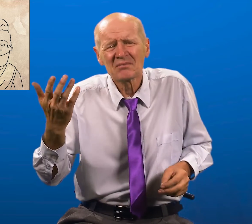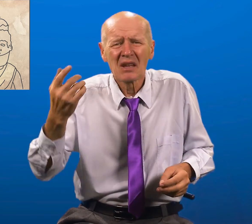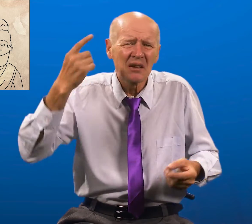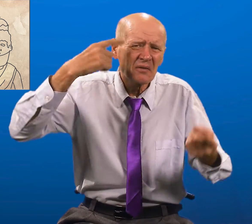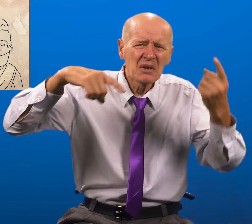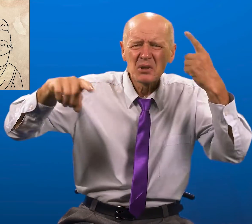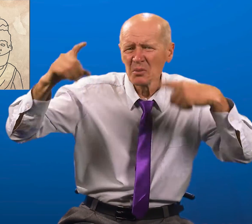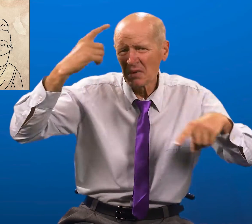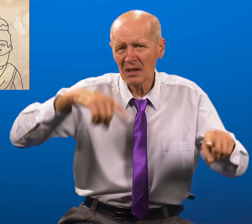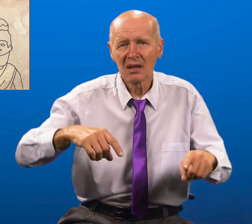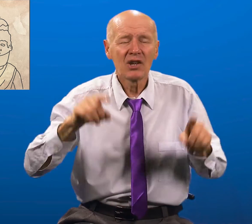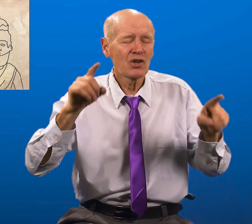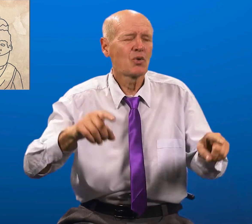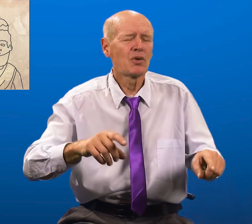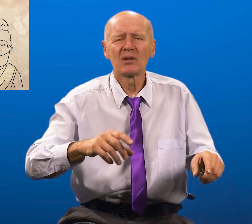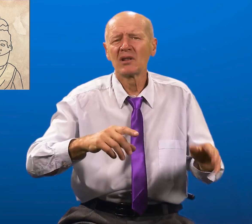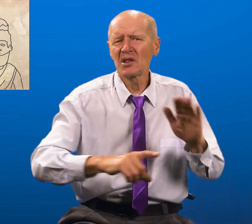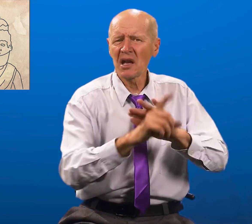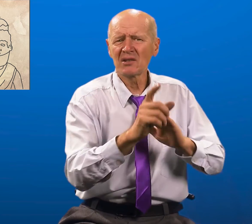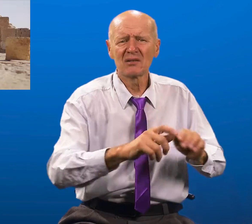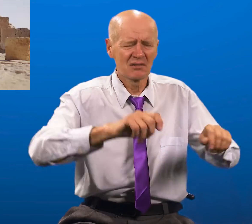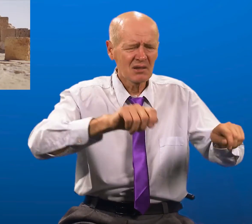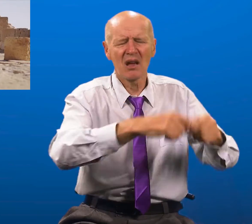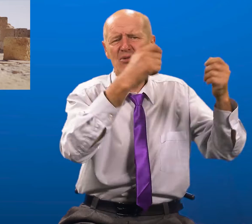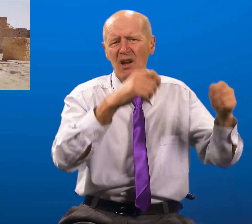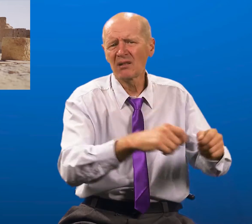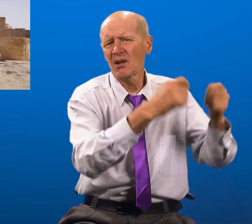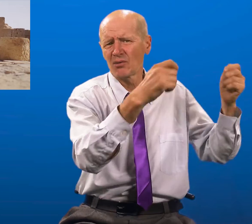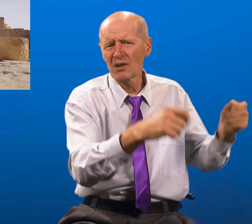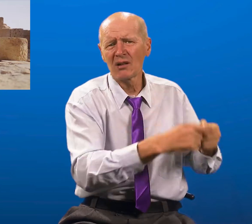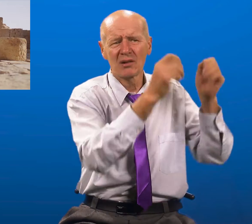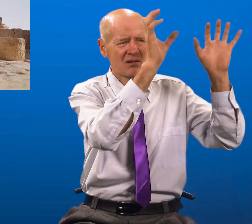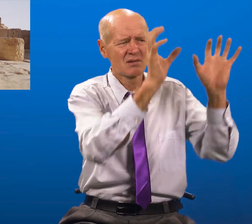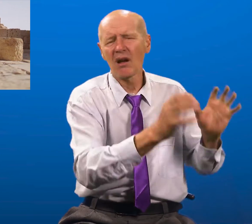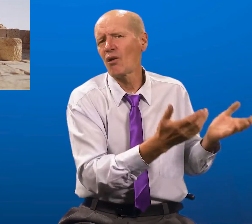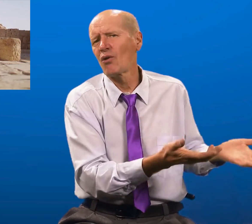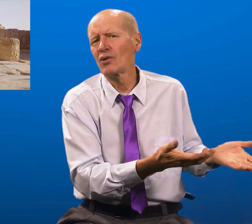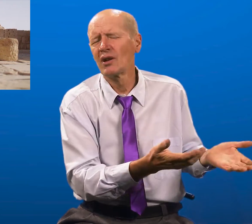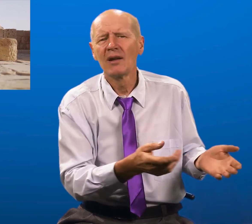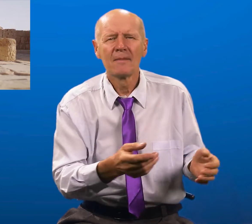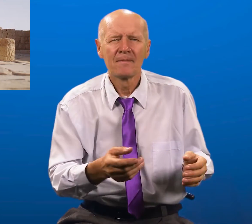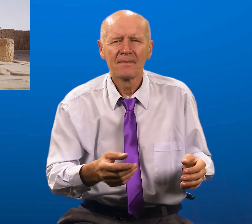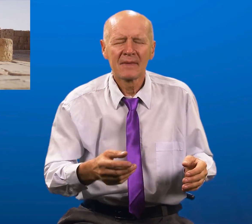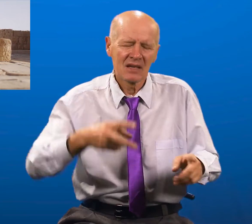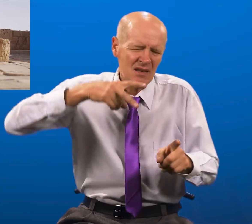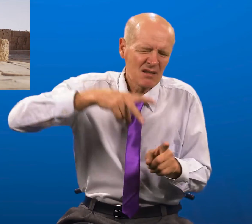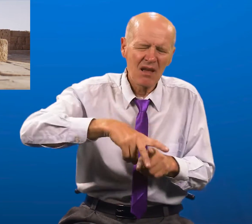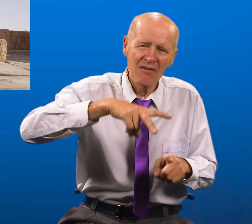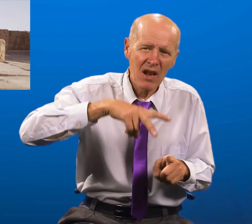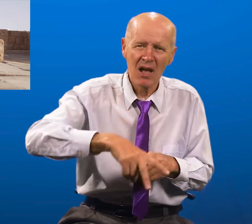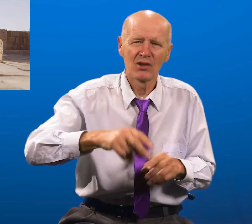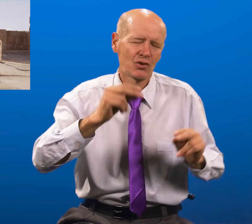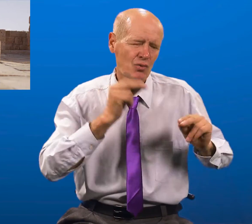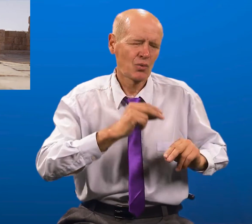находить рациональное оправдание нарушениям Богом установленных законов. Соломон использовал принудительный труд, чтобы строить